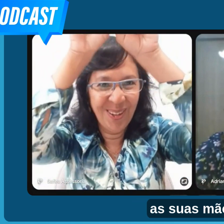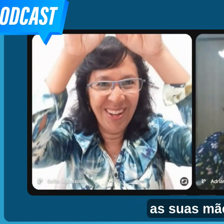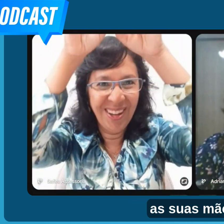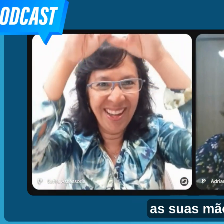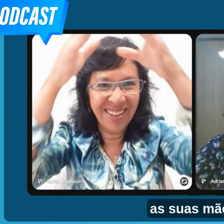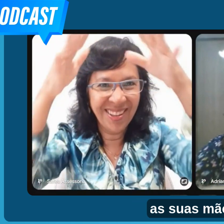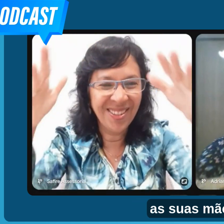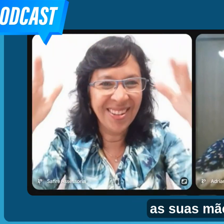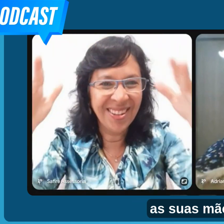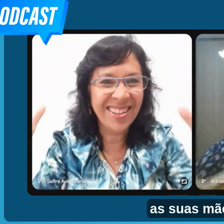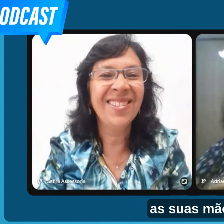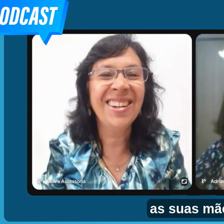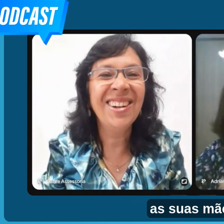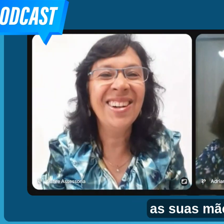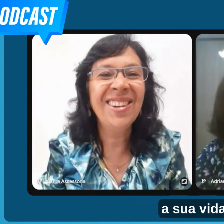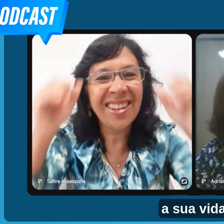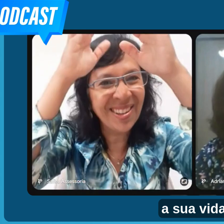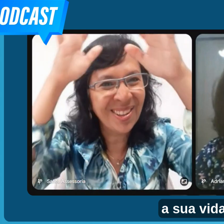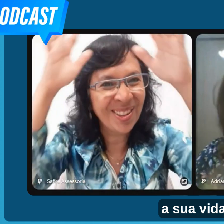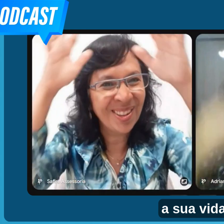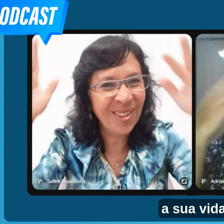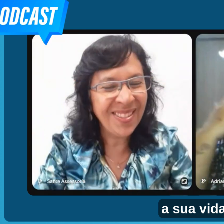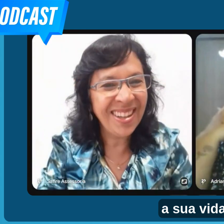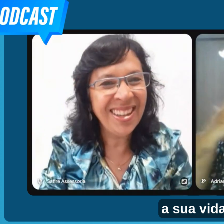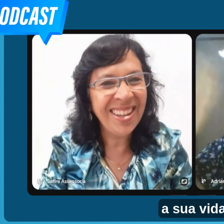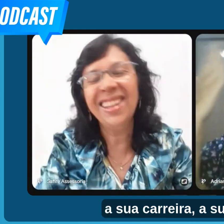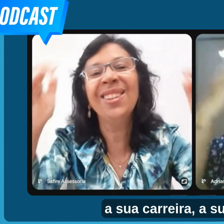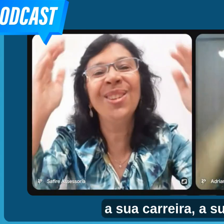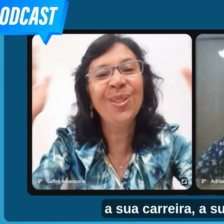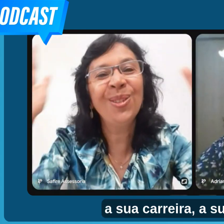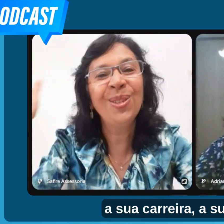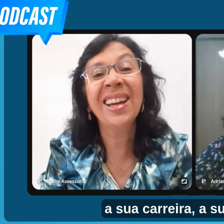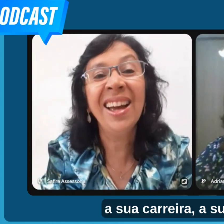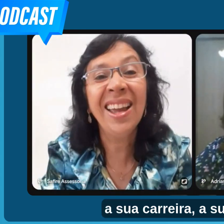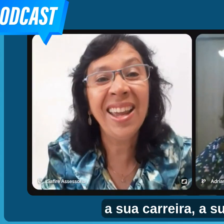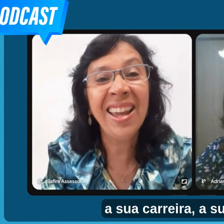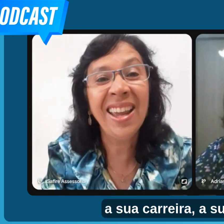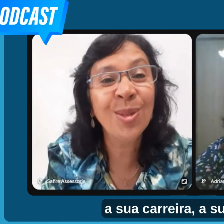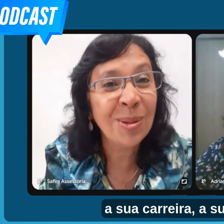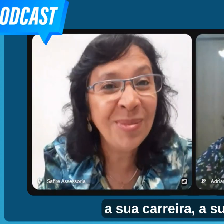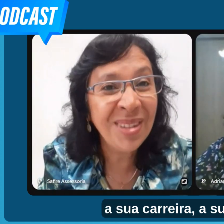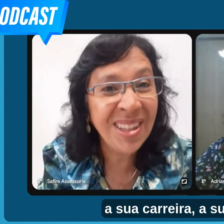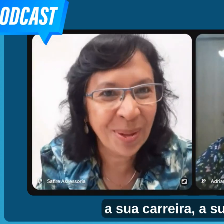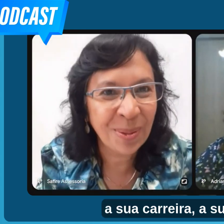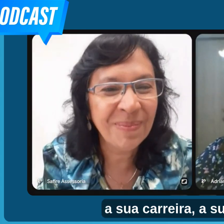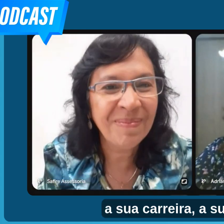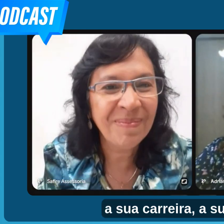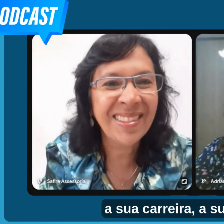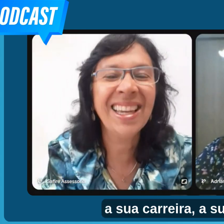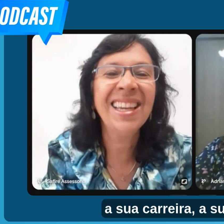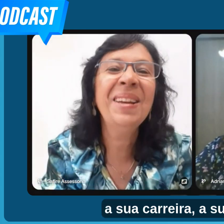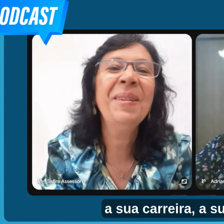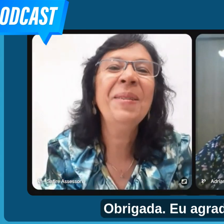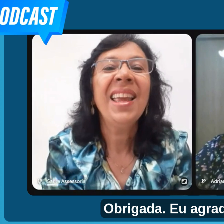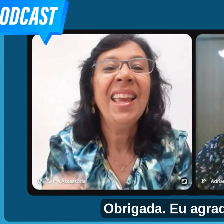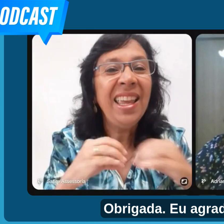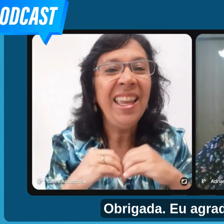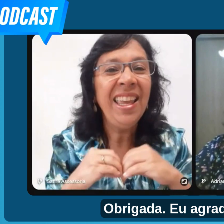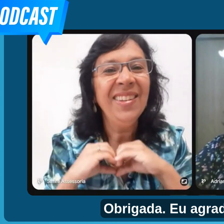as suas mãos, a sua vida, a sua Obrigada. carreira, a sua missão, né? Obrigada,